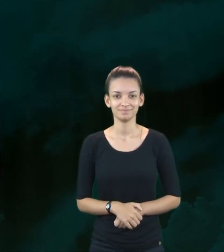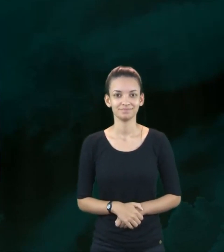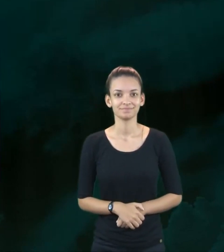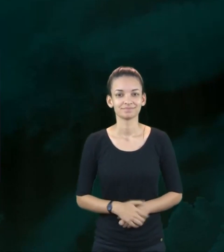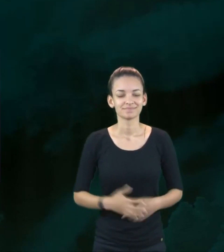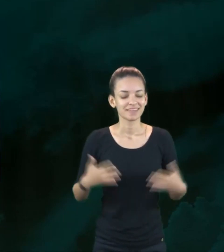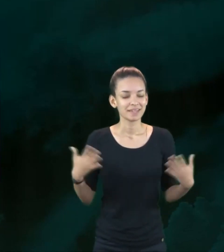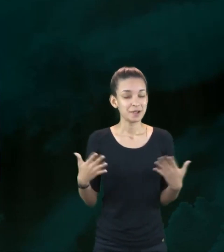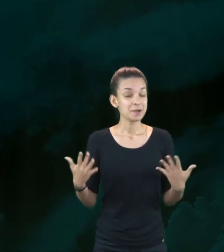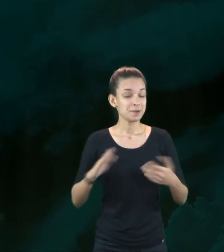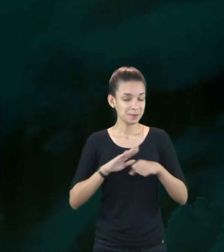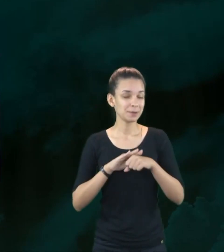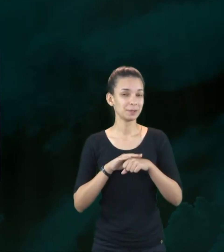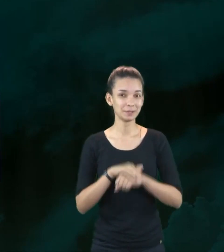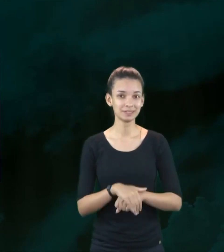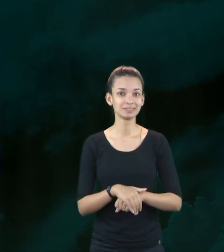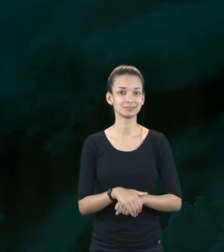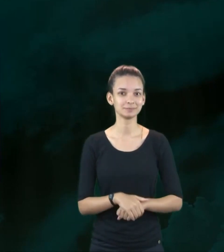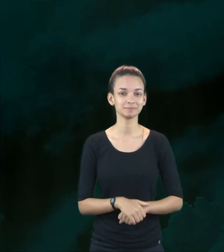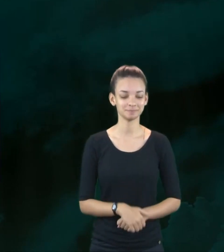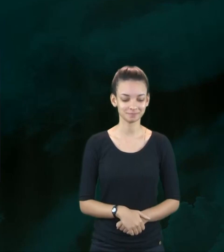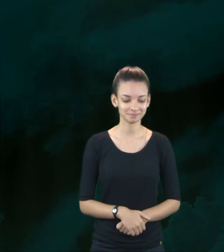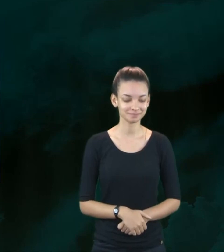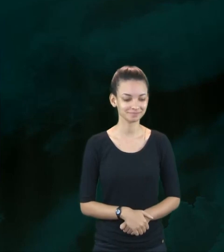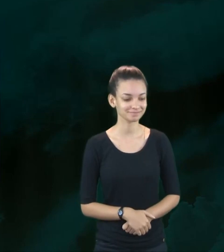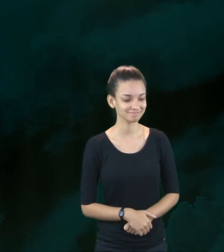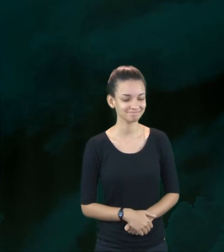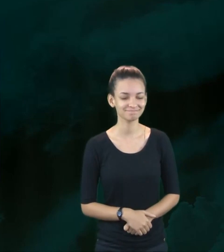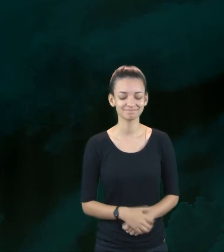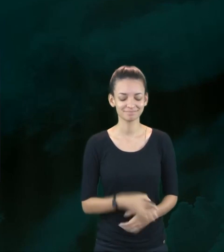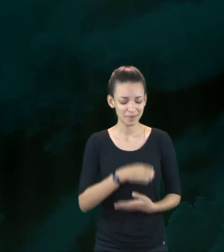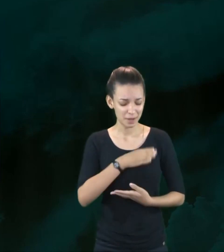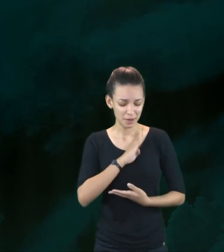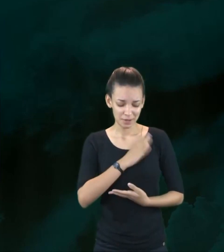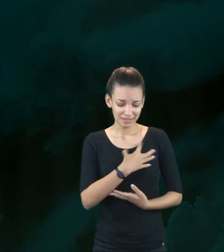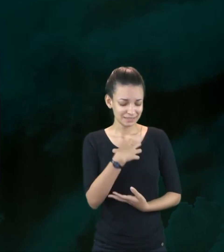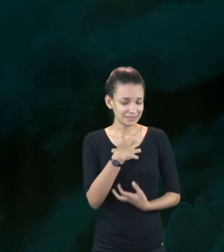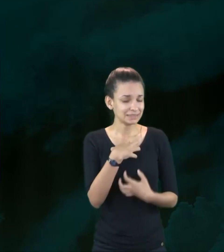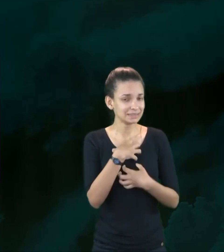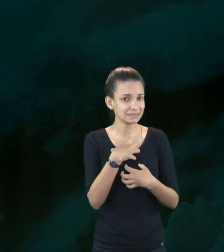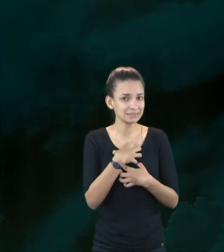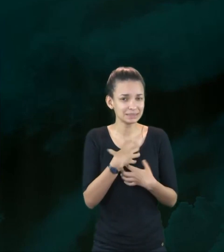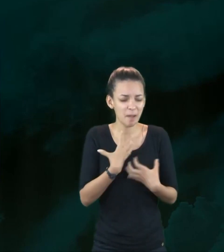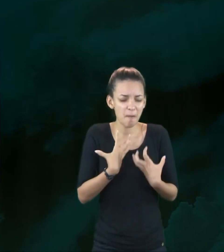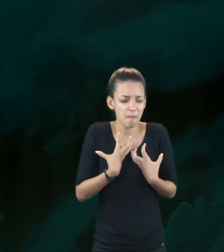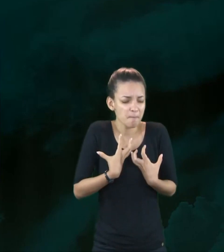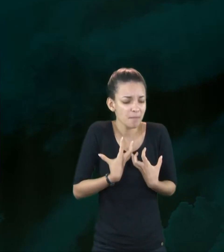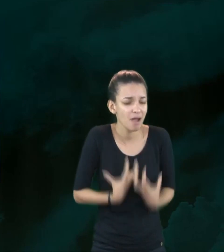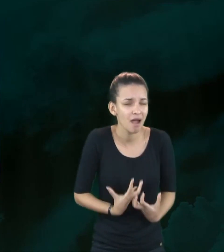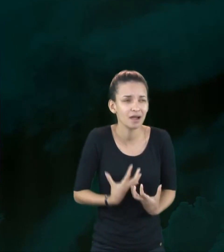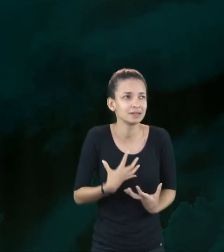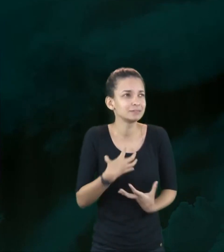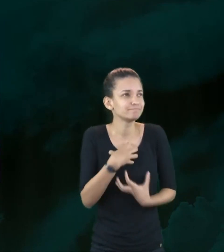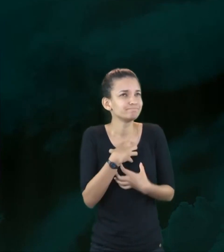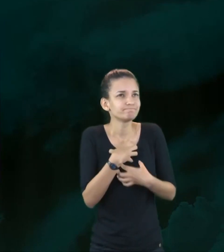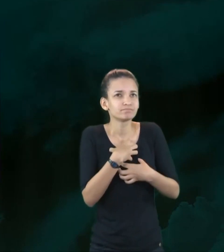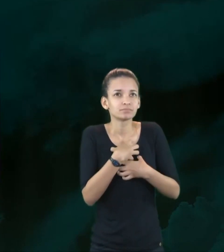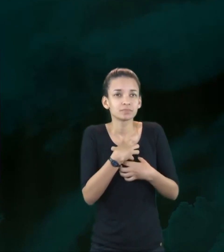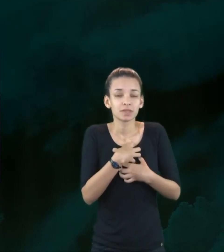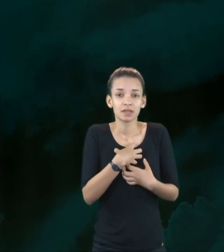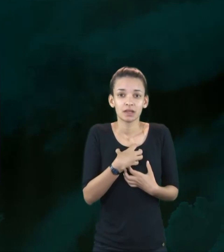essa noite, eu não sei, com o coração muito pesado para mostrar que